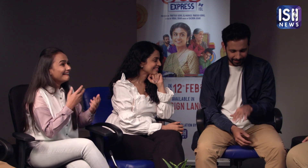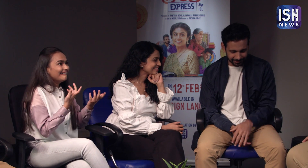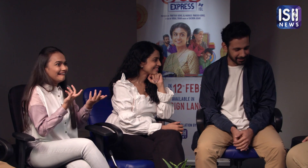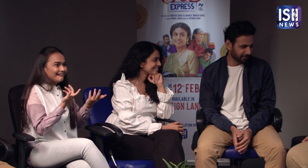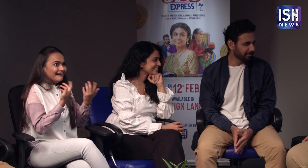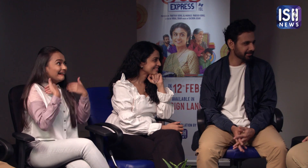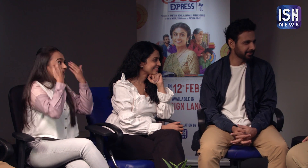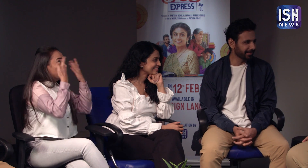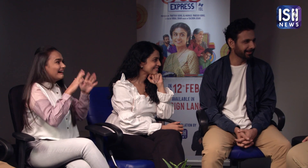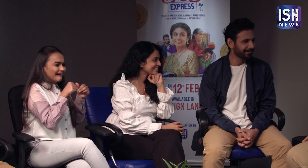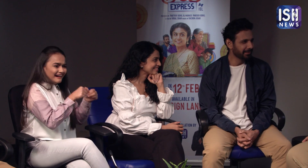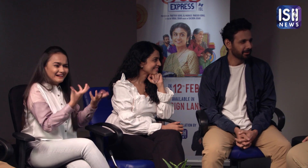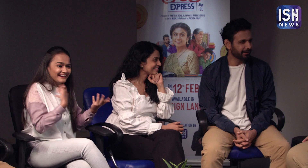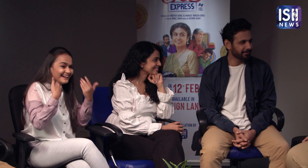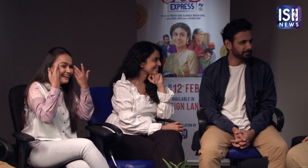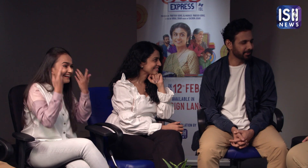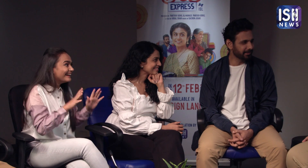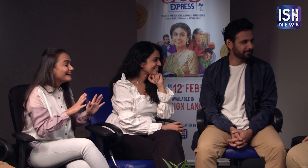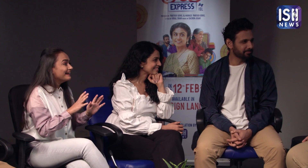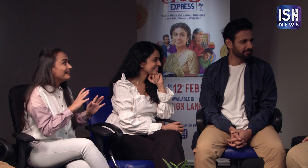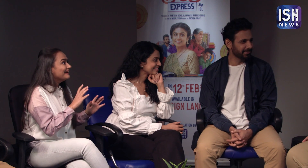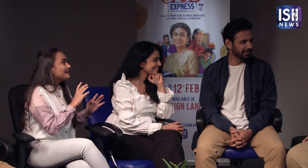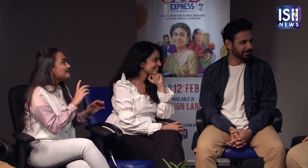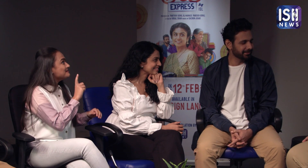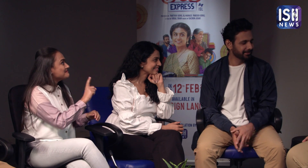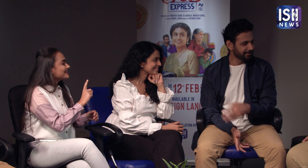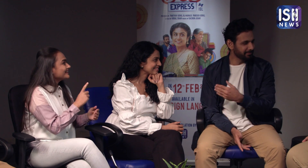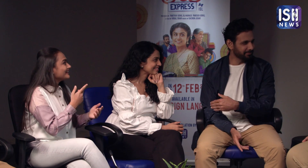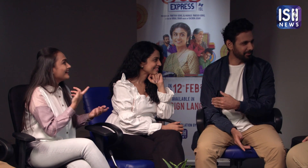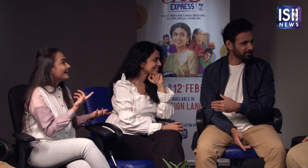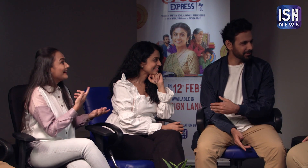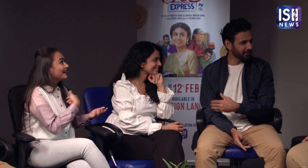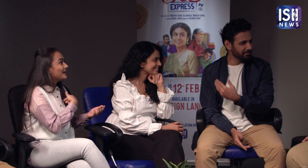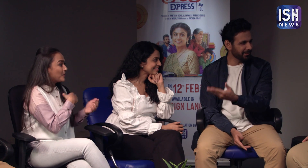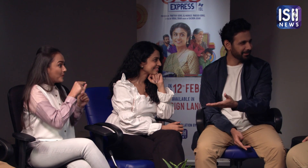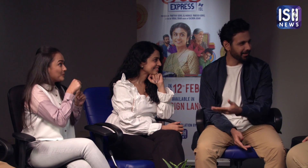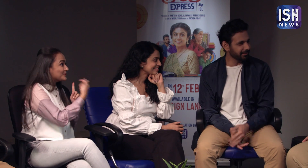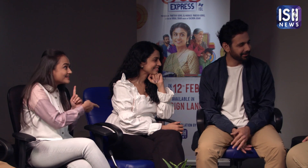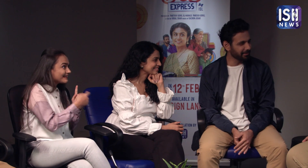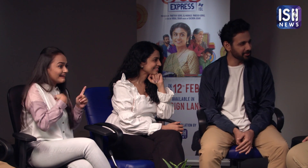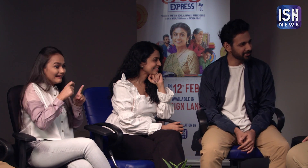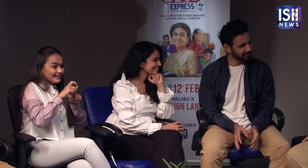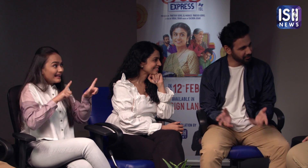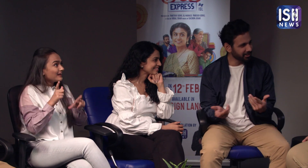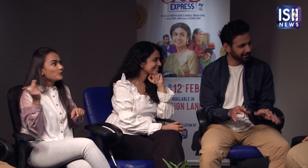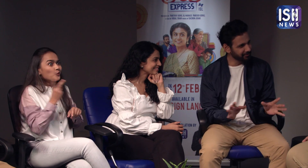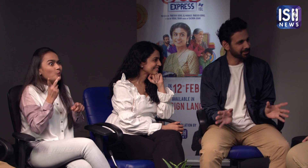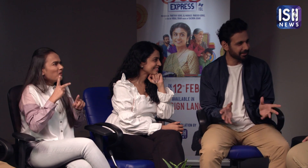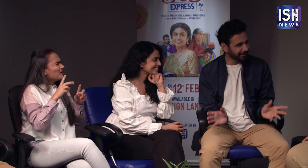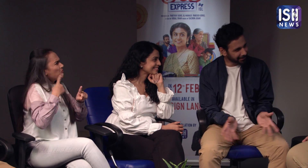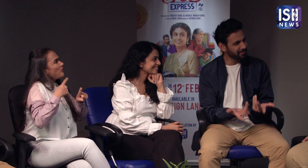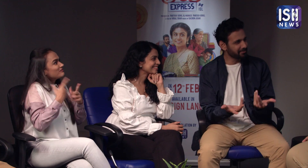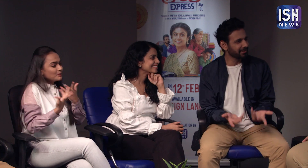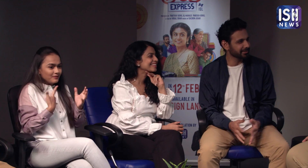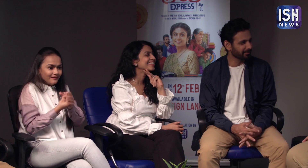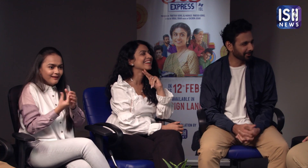मुझे पता नहीं इसका जवाब कैसे देना है। मेरी प्रोड्यूसर और मेरा डायरेक्टर इतना पॉजिटिव है, तो शायद उनके